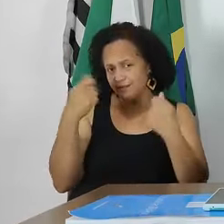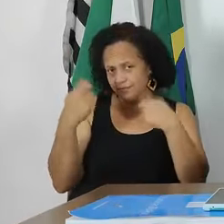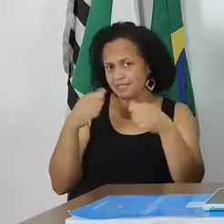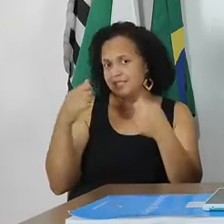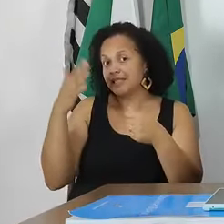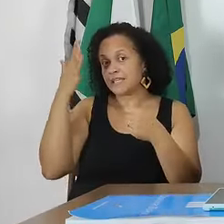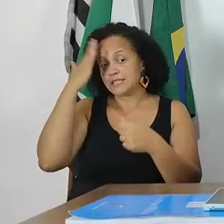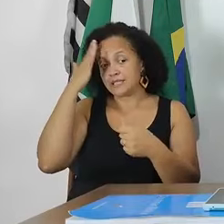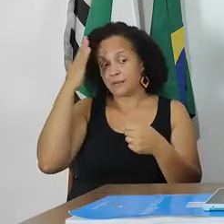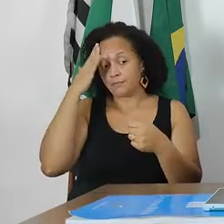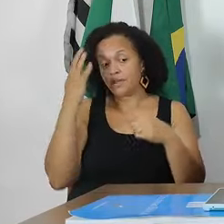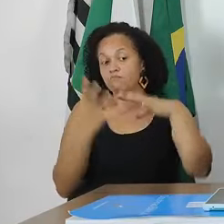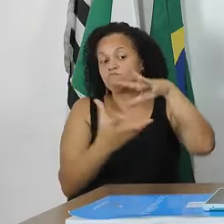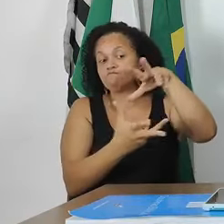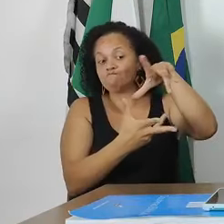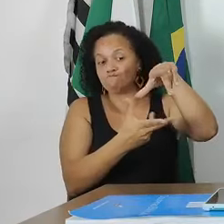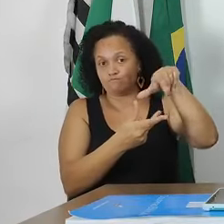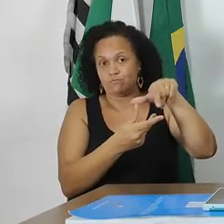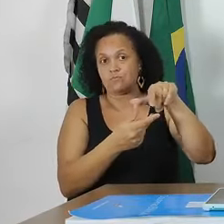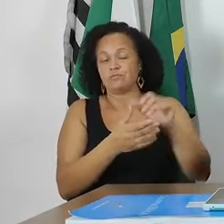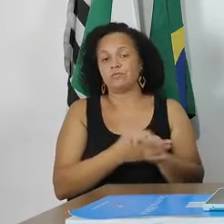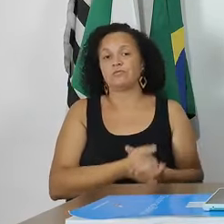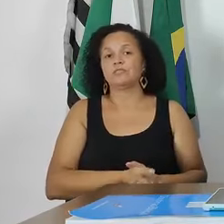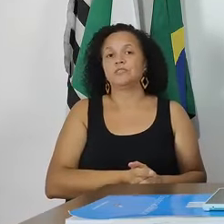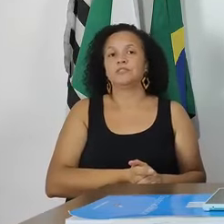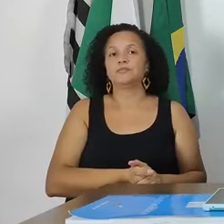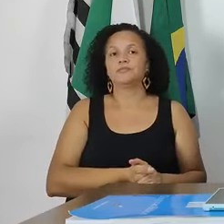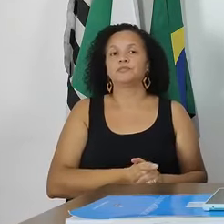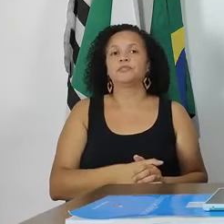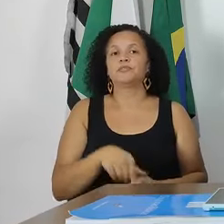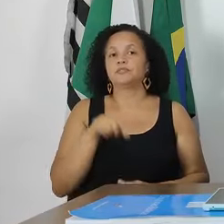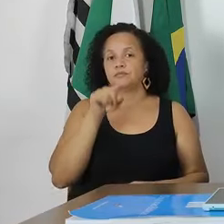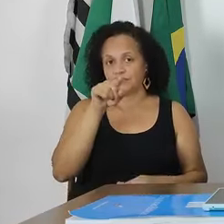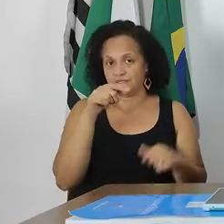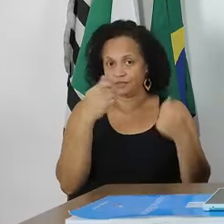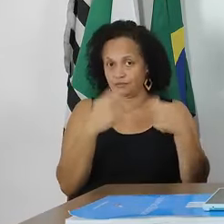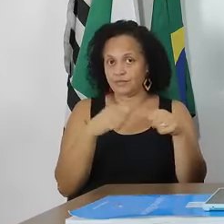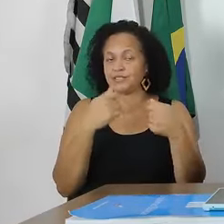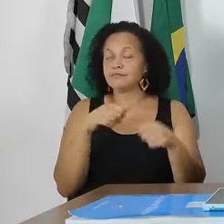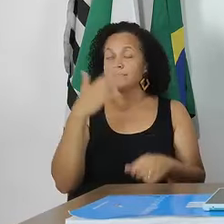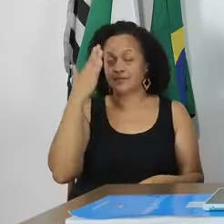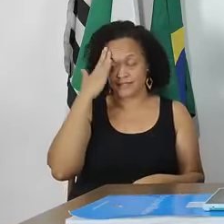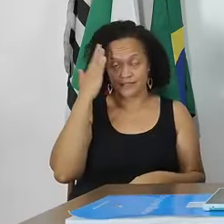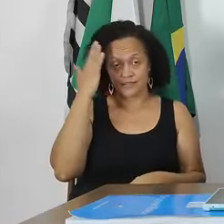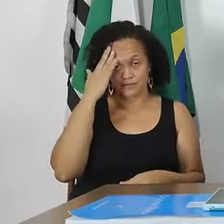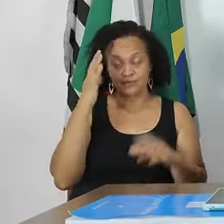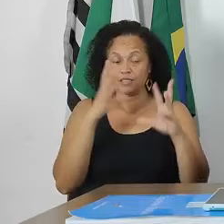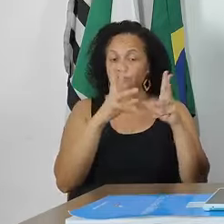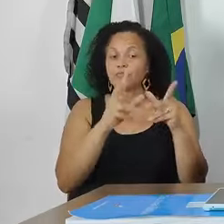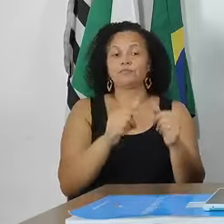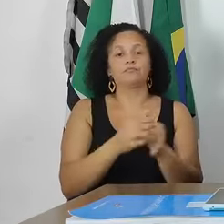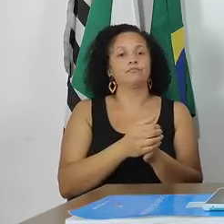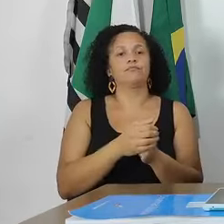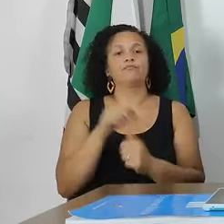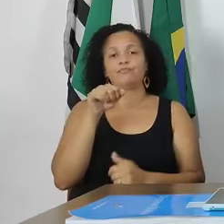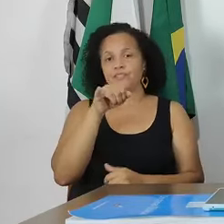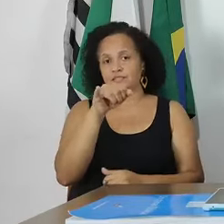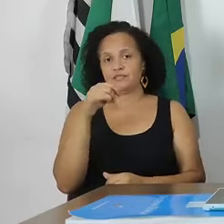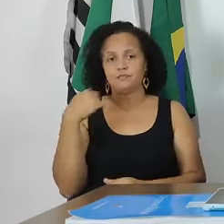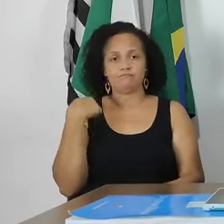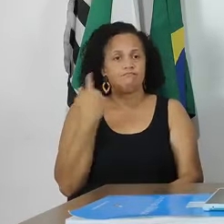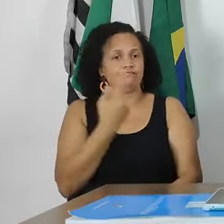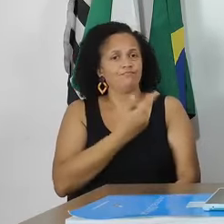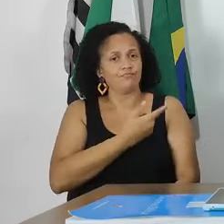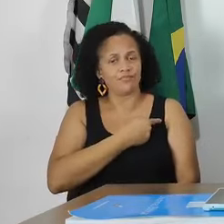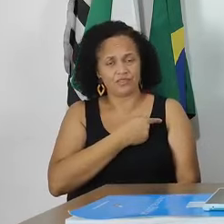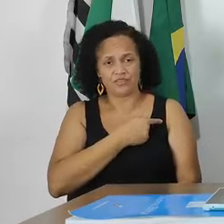realidade ao nosso lado, ao nosso redor, e fugir desses padrões. Não adianta. Se a gente não entrar, se